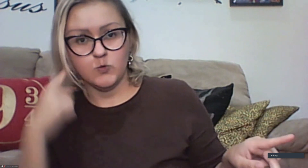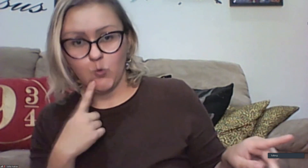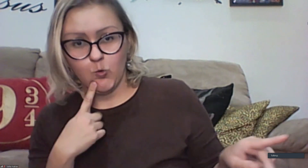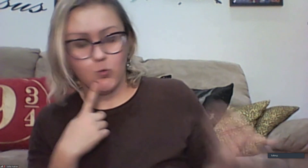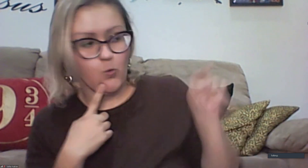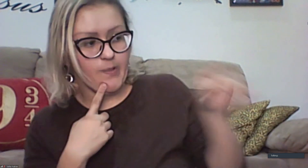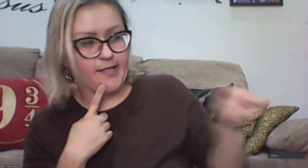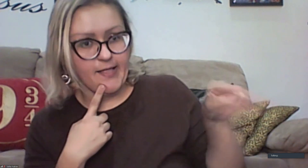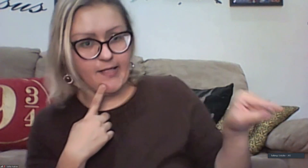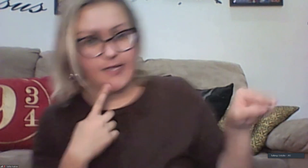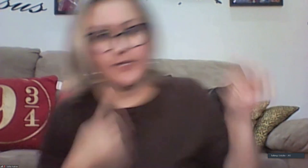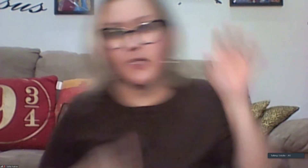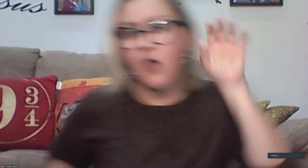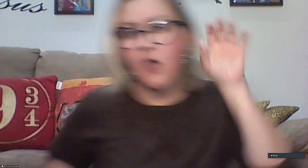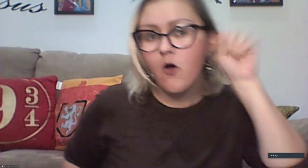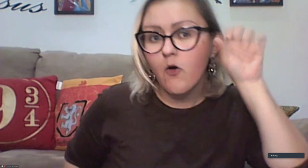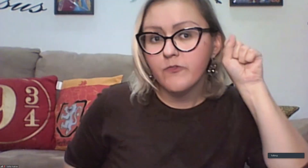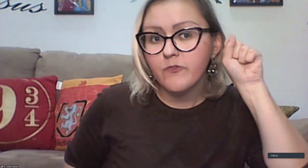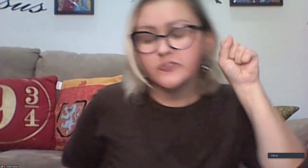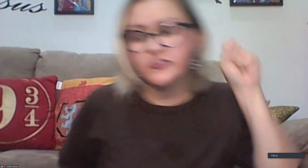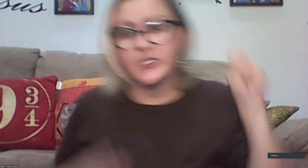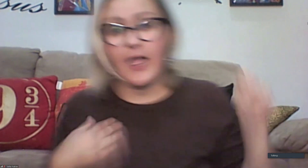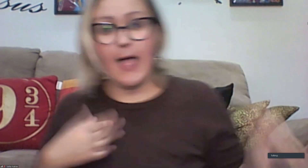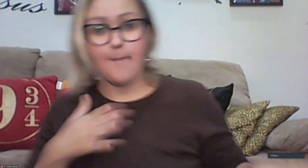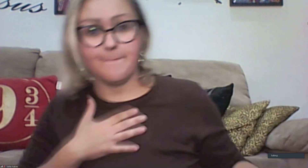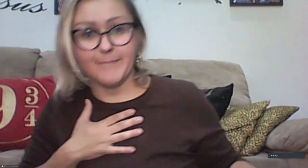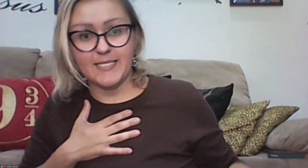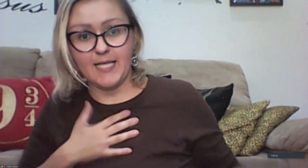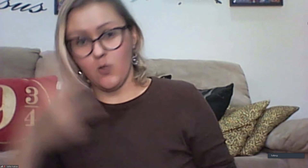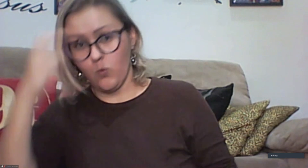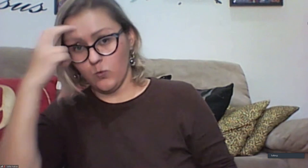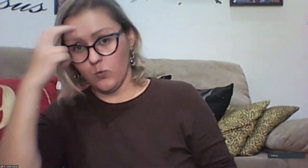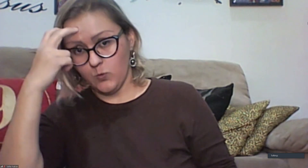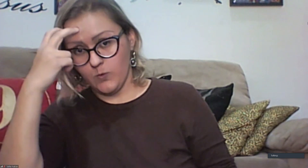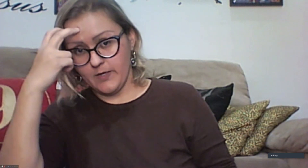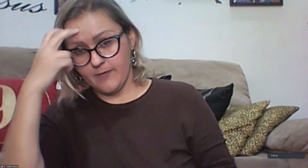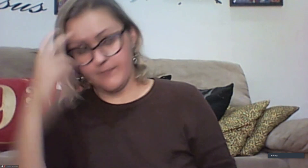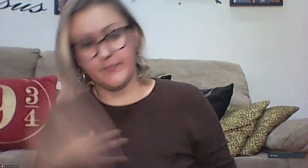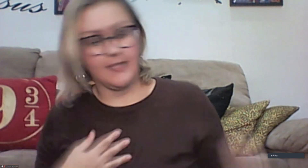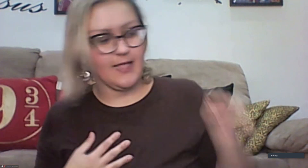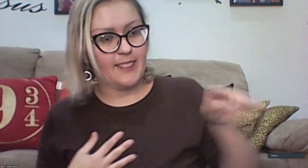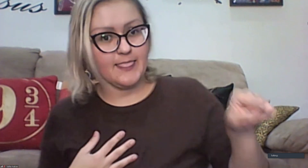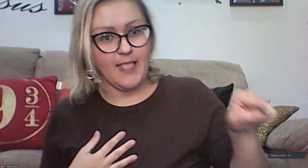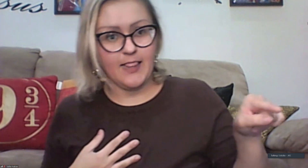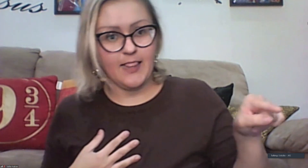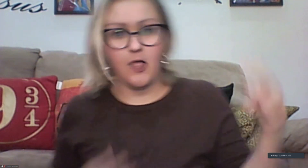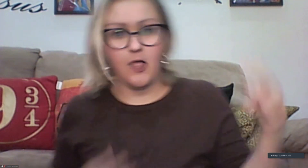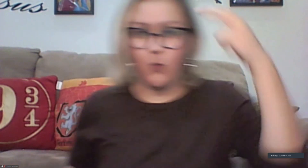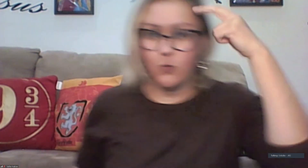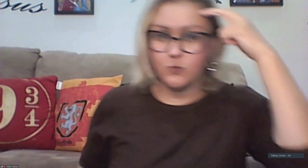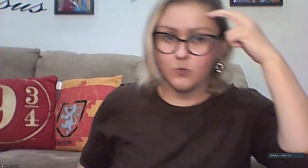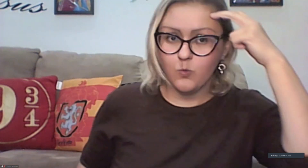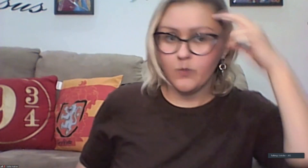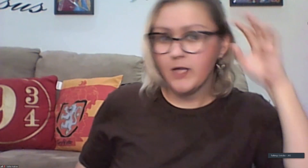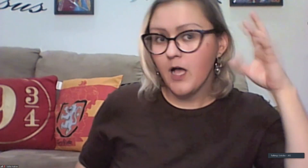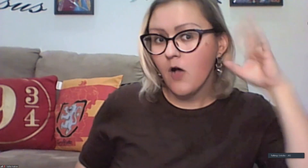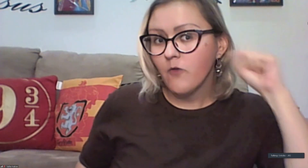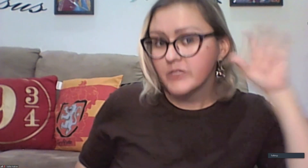Por exemplo, surdo e o professor, eu sou surdo e ela é professora, e ela é uma professora